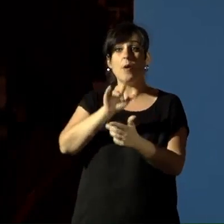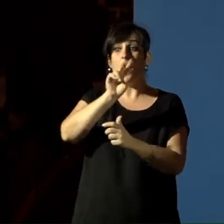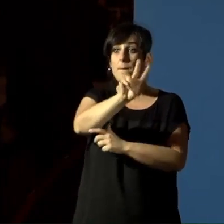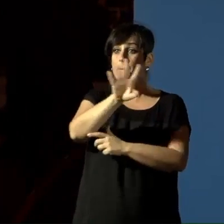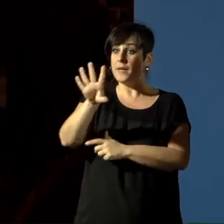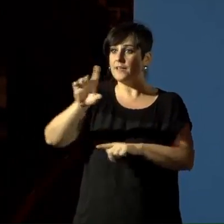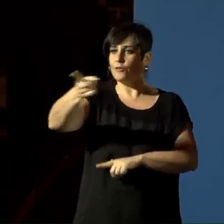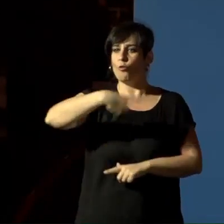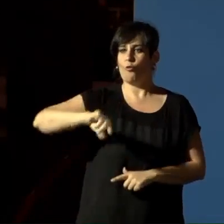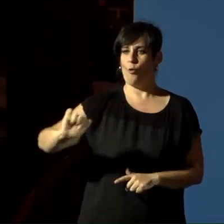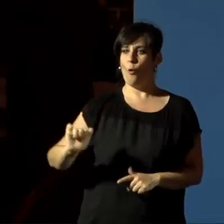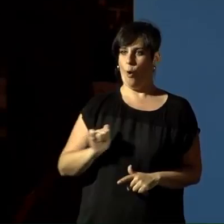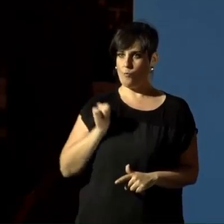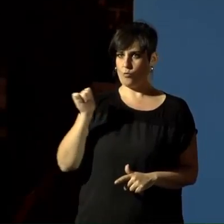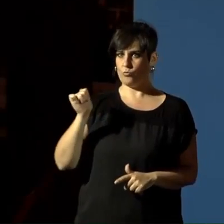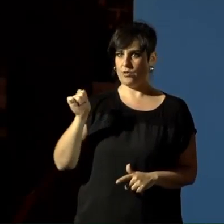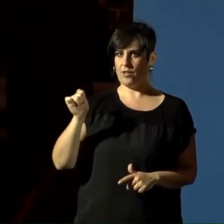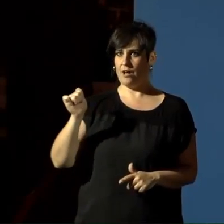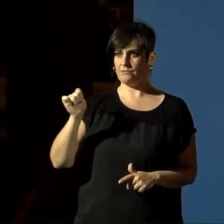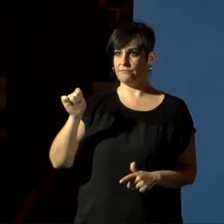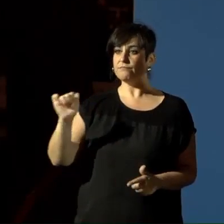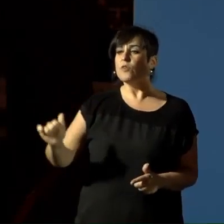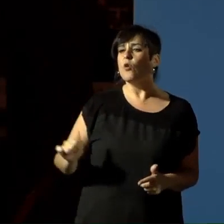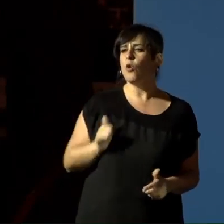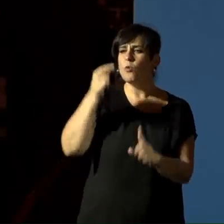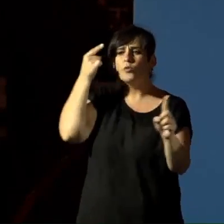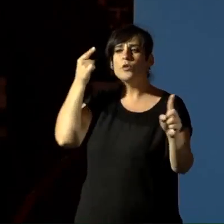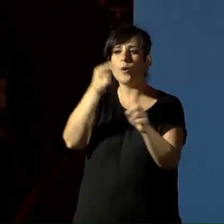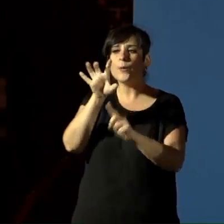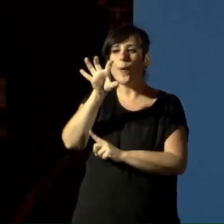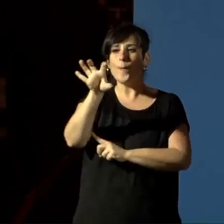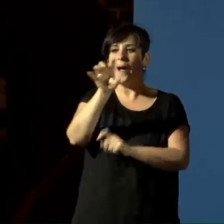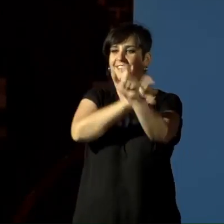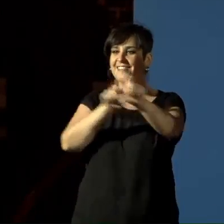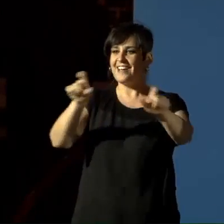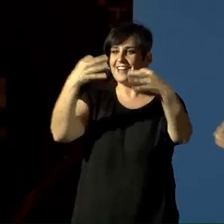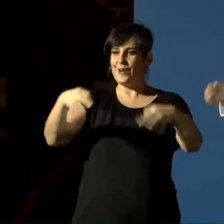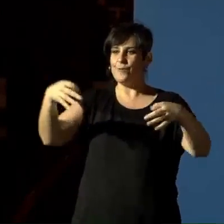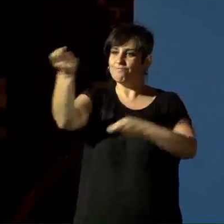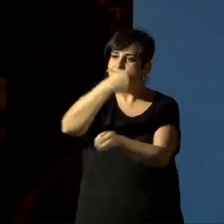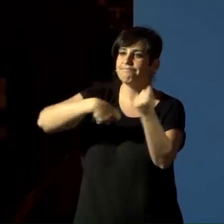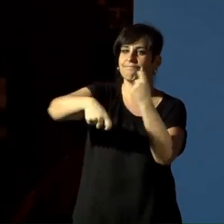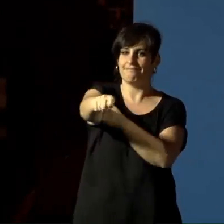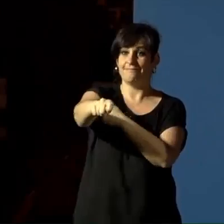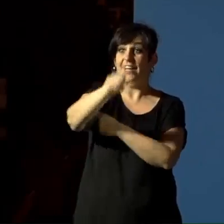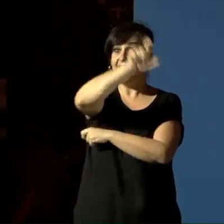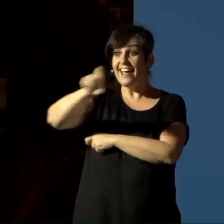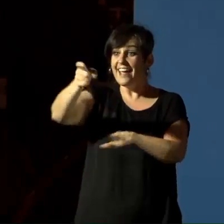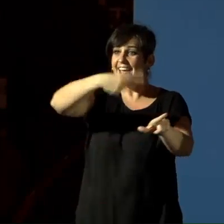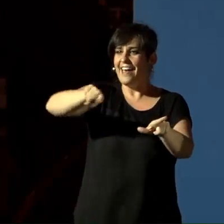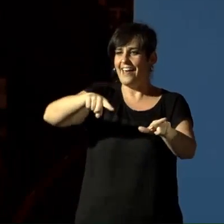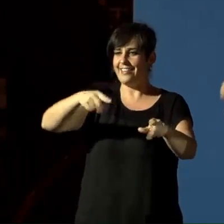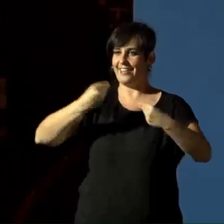temos a oportunidade de gañar este país para a xente do pobo, para esa xente que defende a